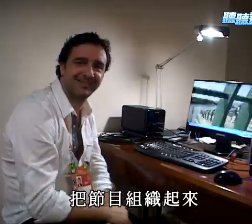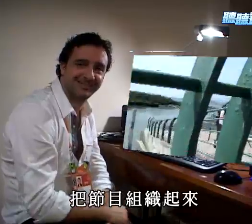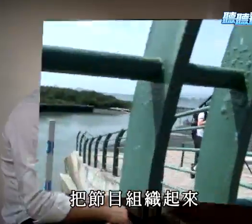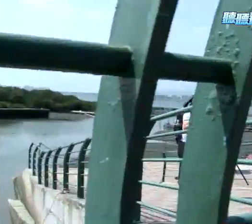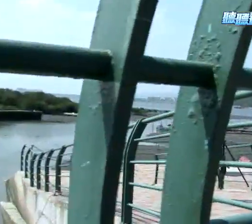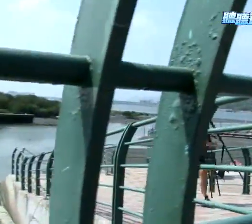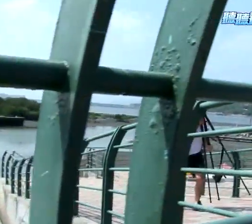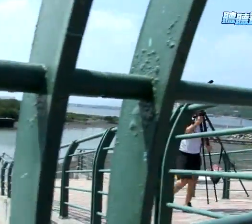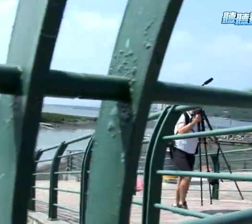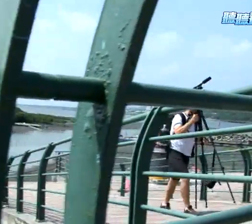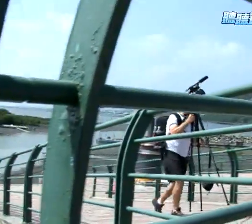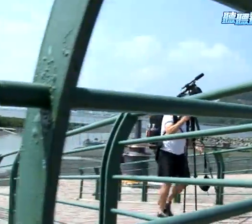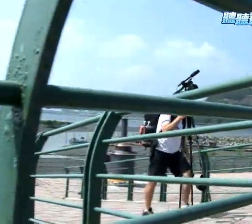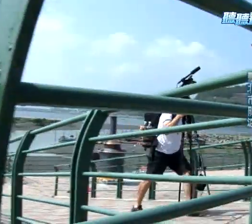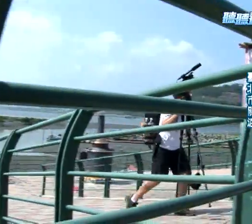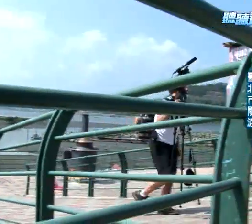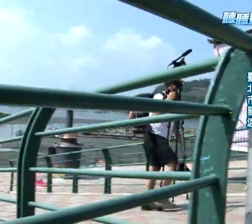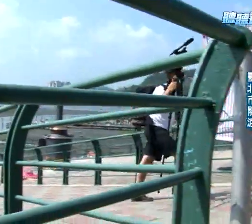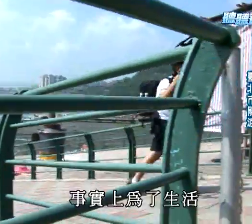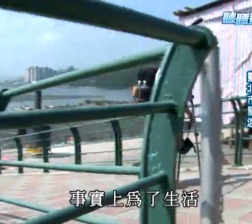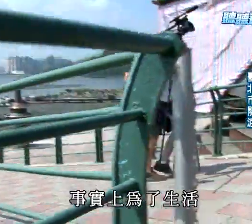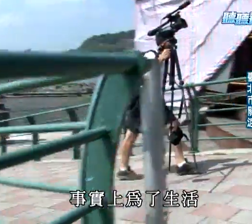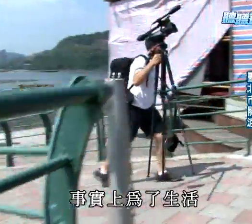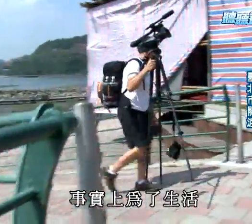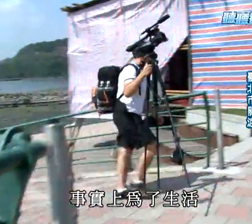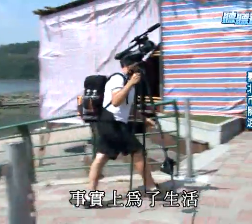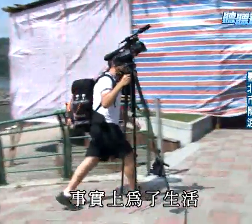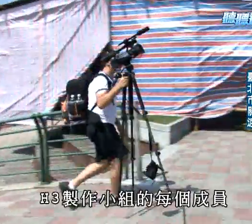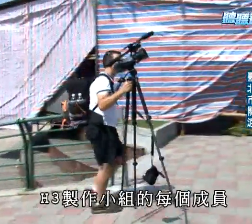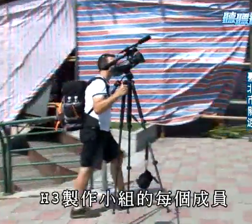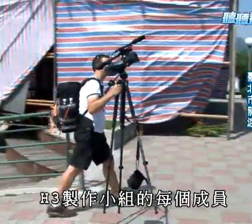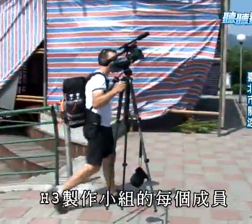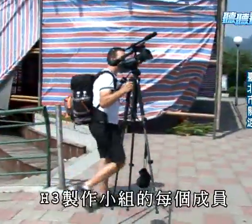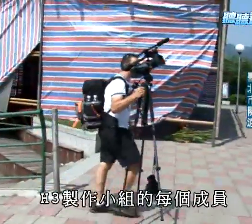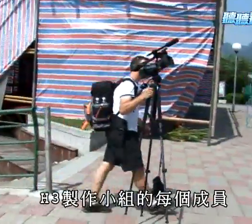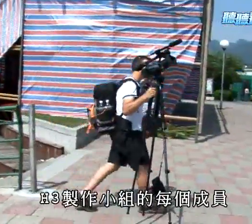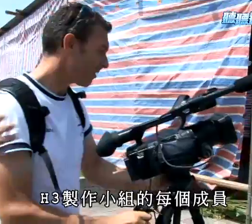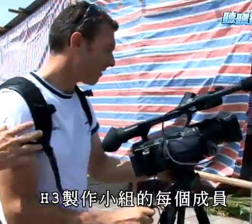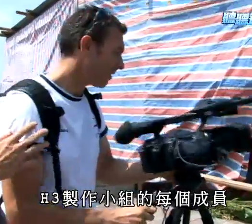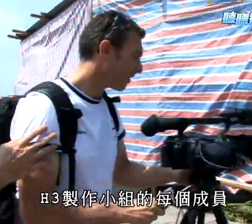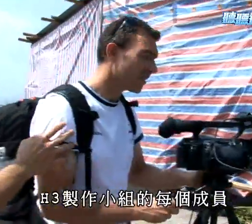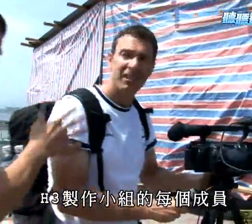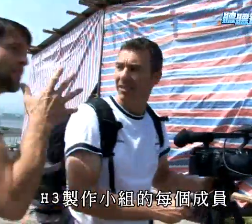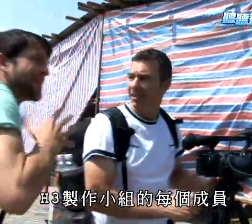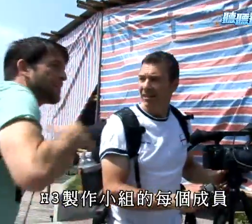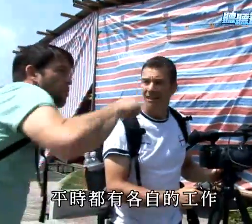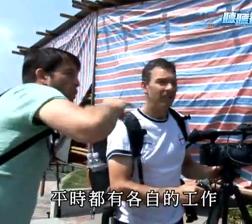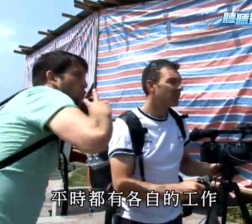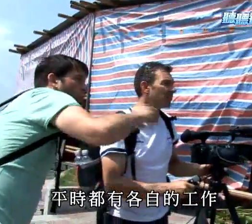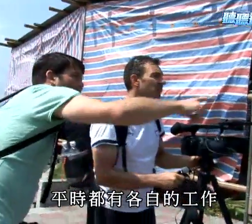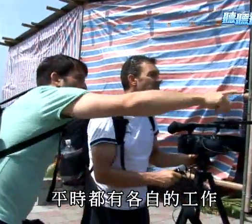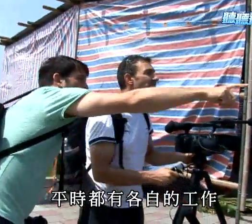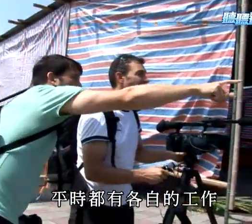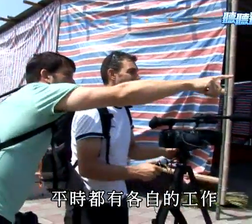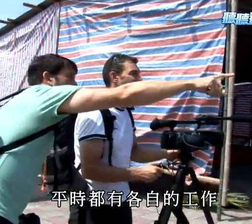来。事实上，为了生活 ，H3 制作小组的每个成员平时都有各自的工